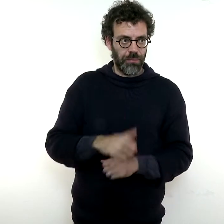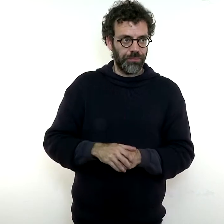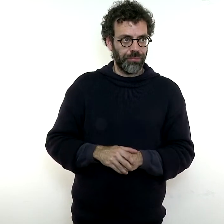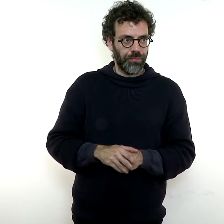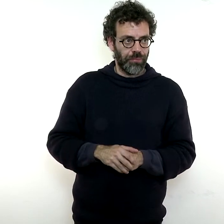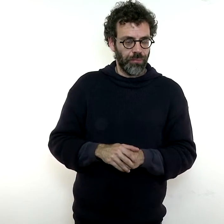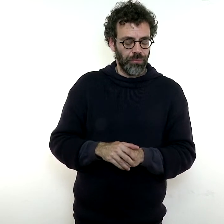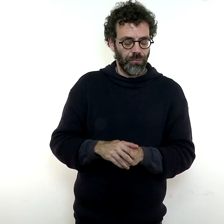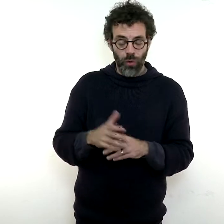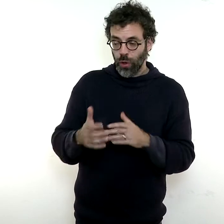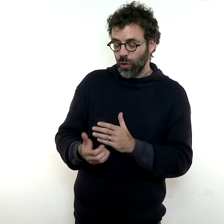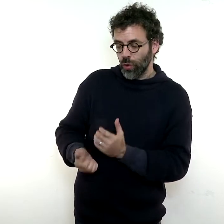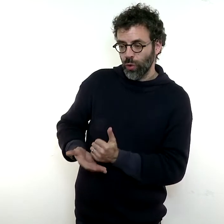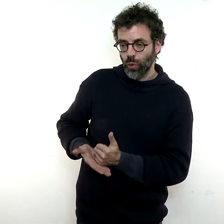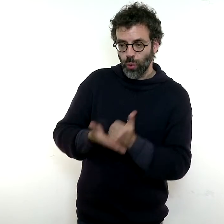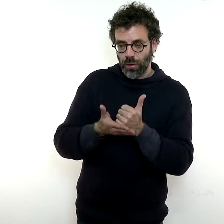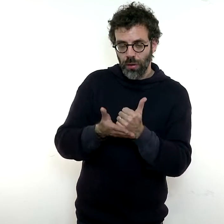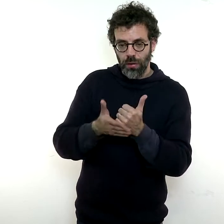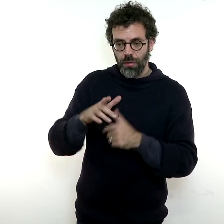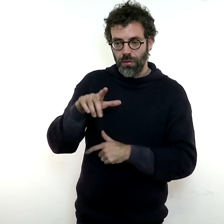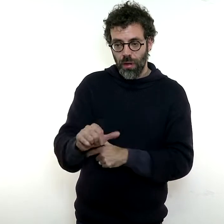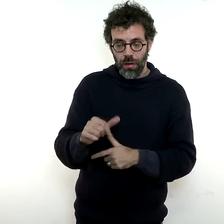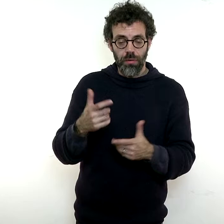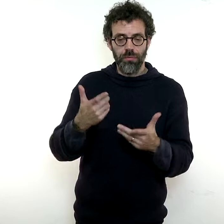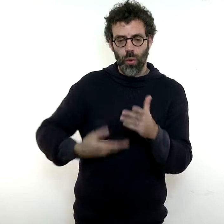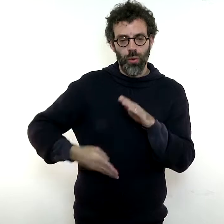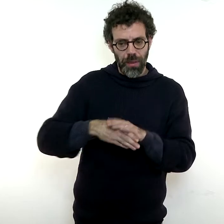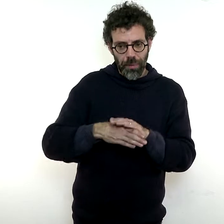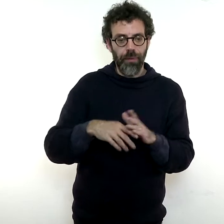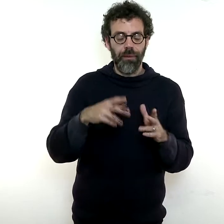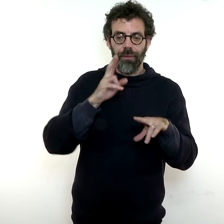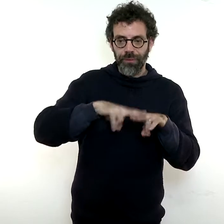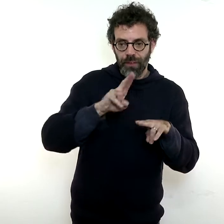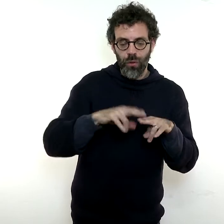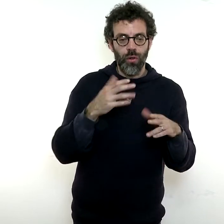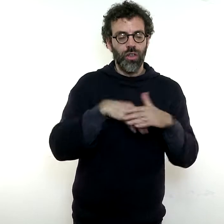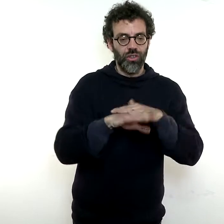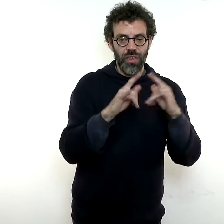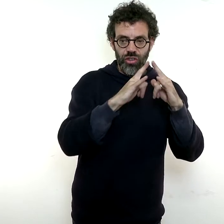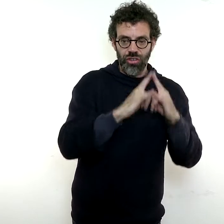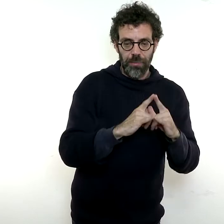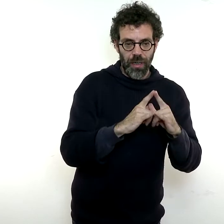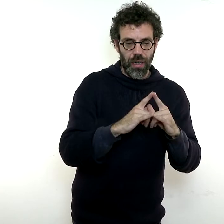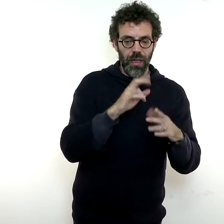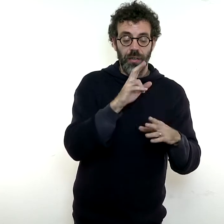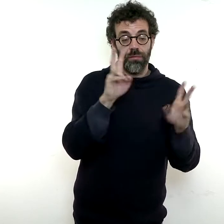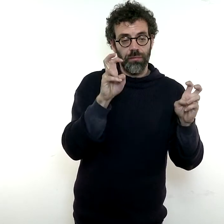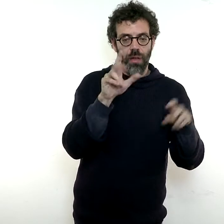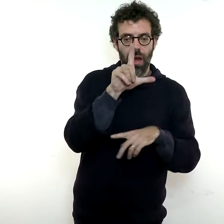initialement, la chapelle de la Visitation qui a été transformée en lieu de culture, la DEF.